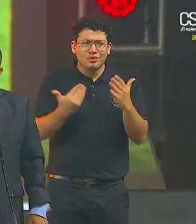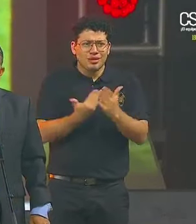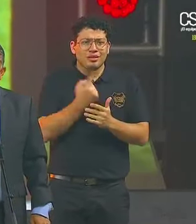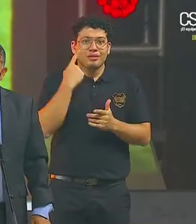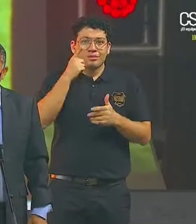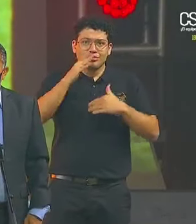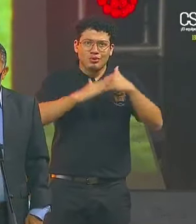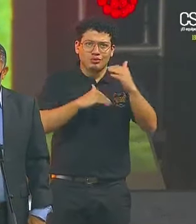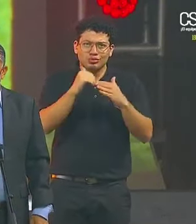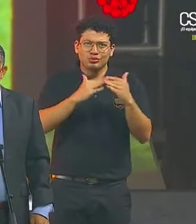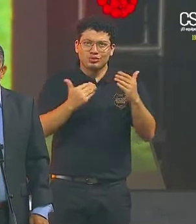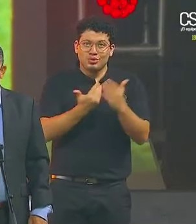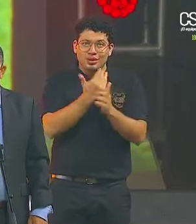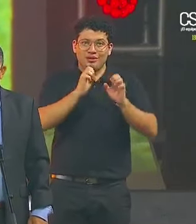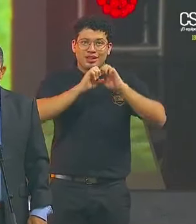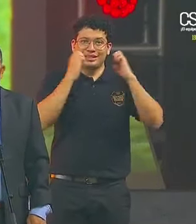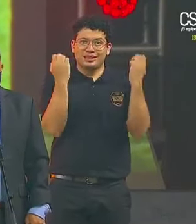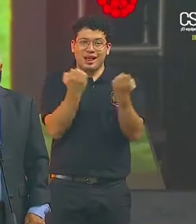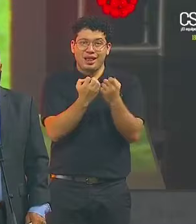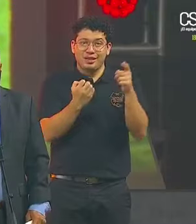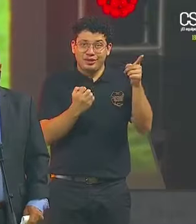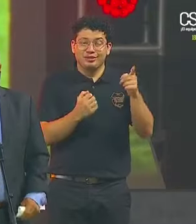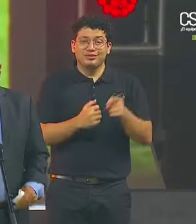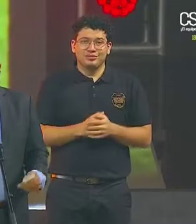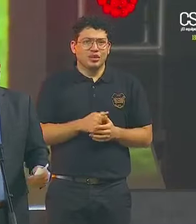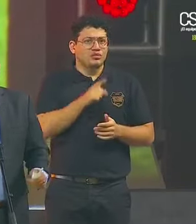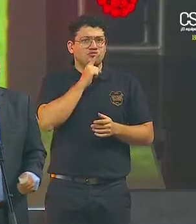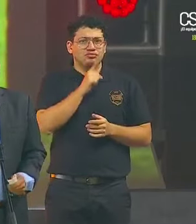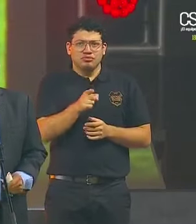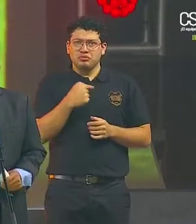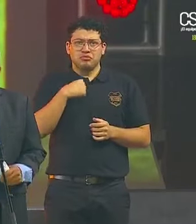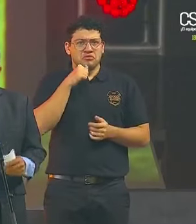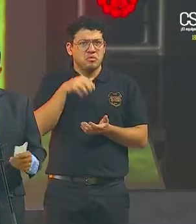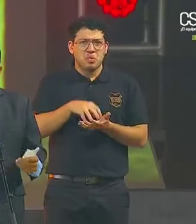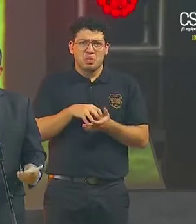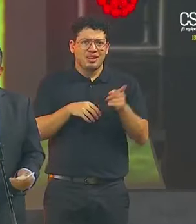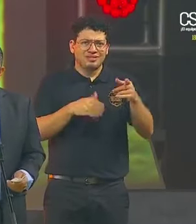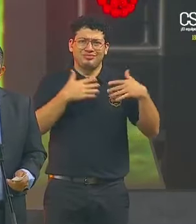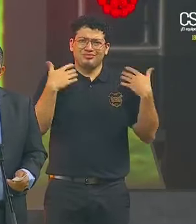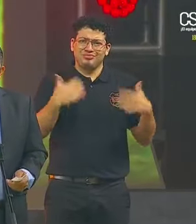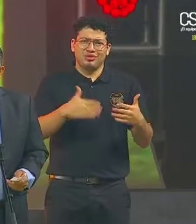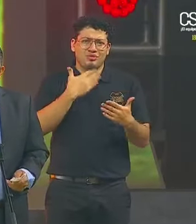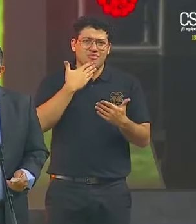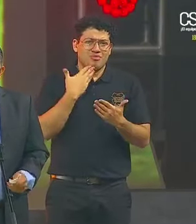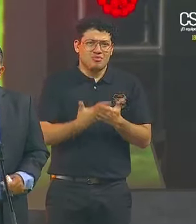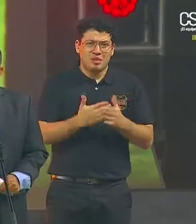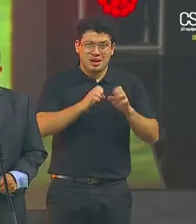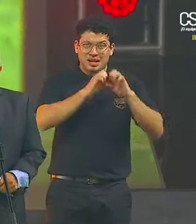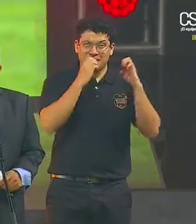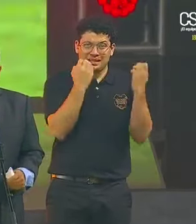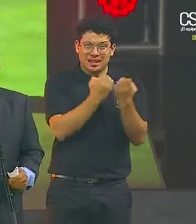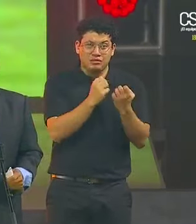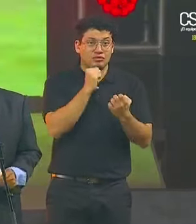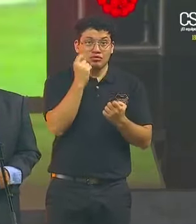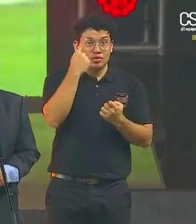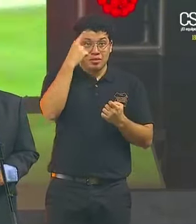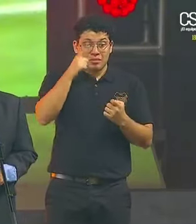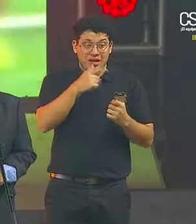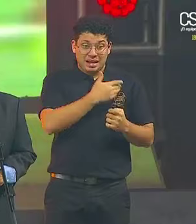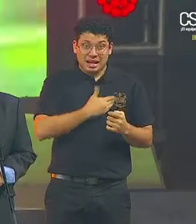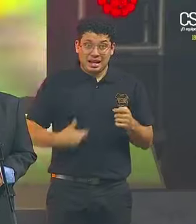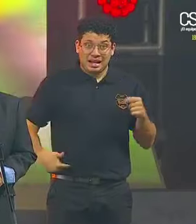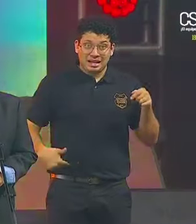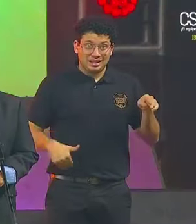estadio. No tenemos ninguna duda de que será una gran infraestructura, no solo para el club, sino que va a engrandecer a toda